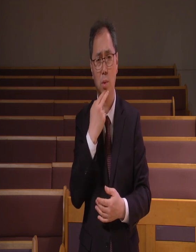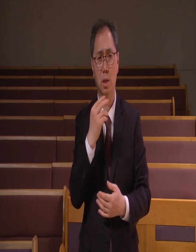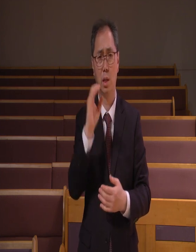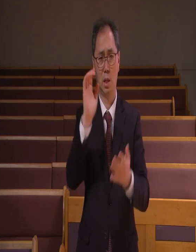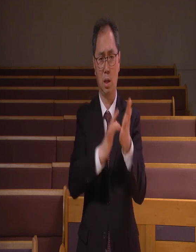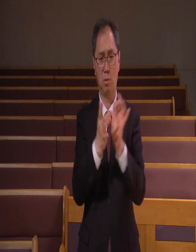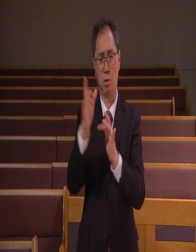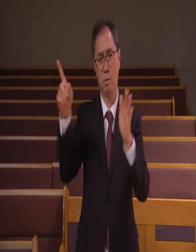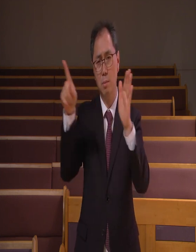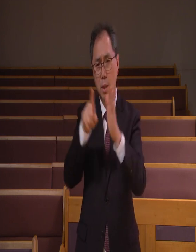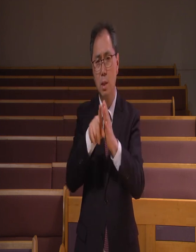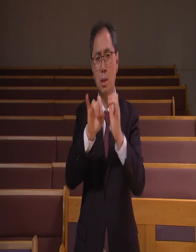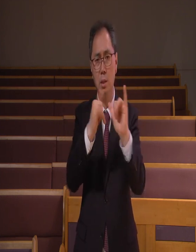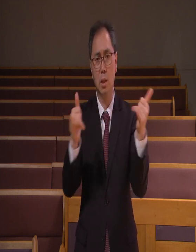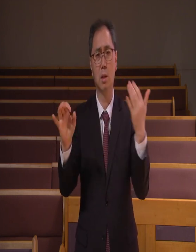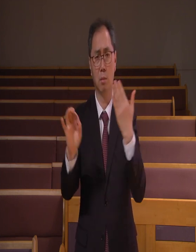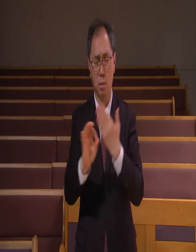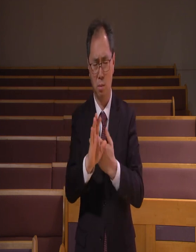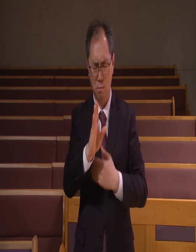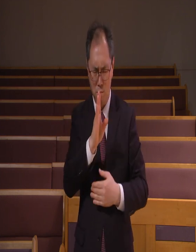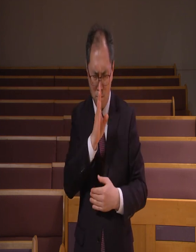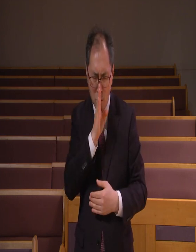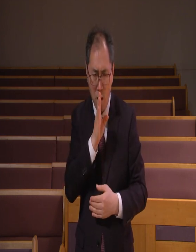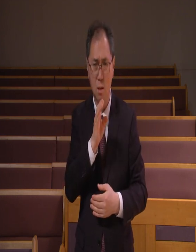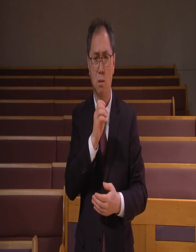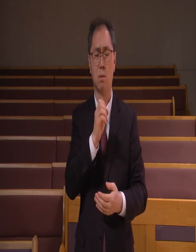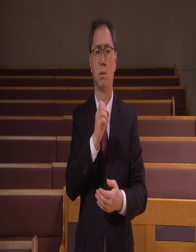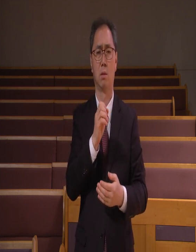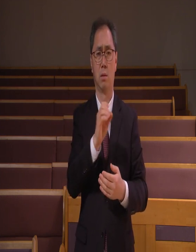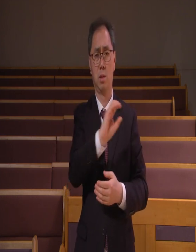그리스도인이라면 당연히 걸어가야 되는 길입니다.